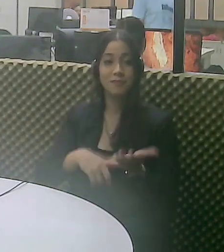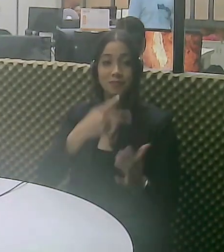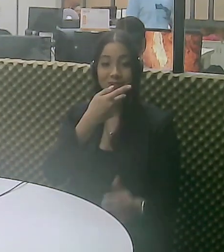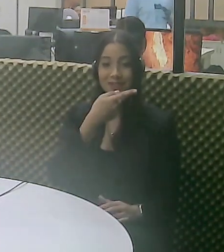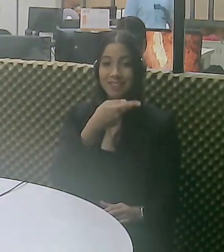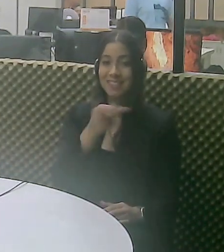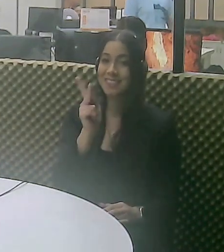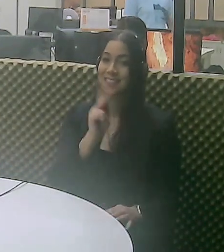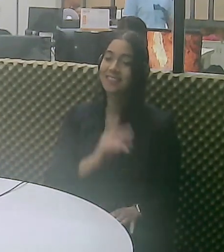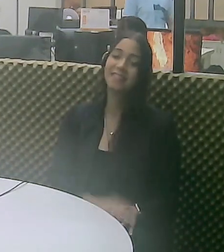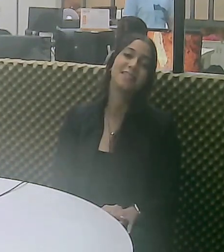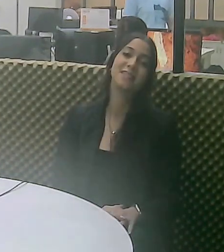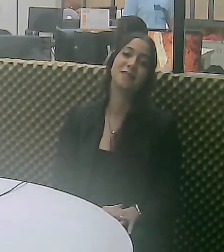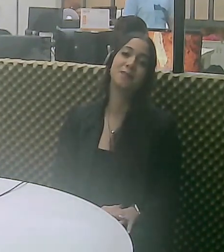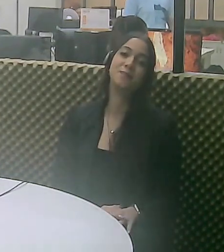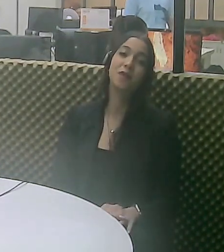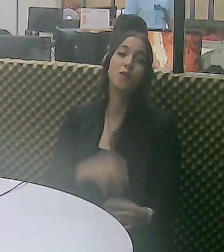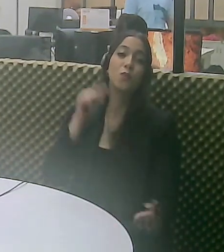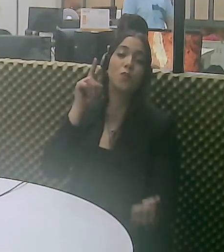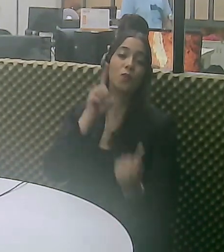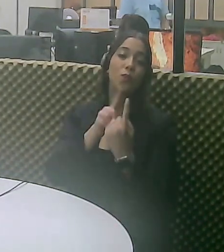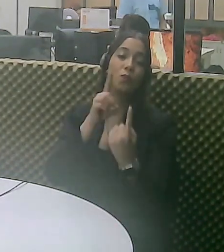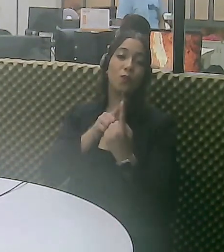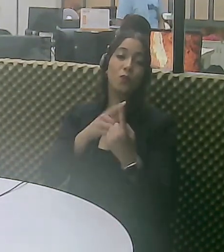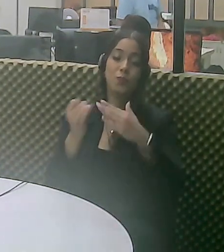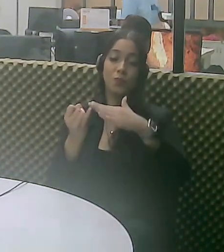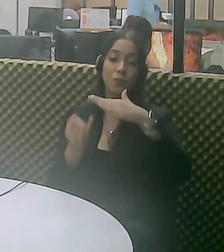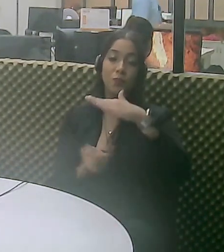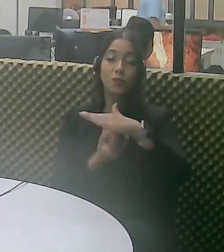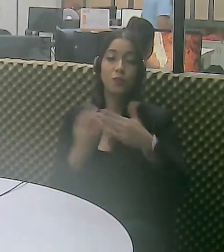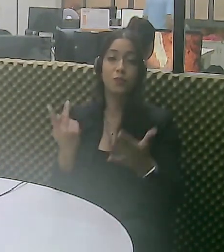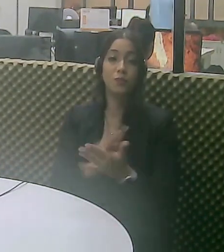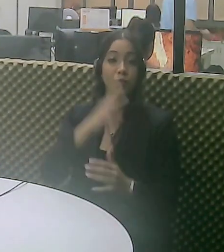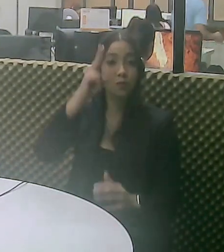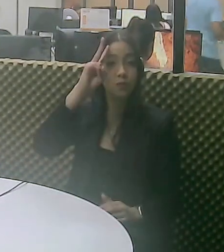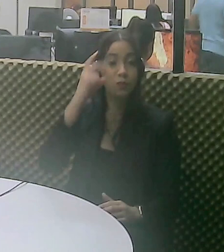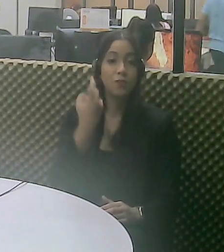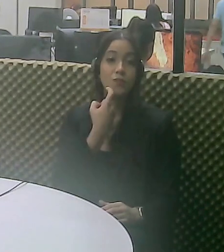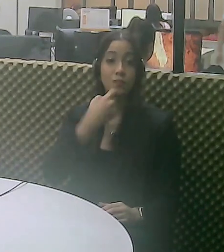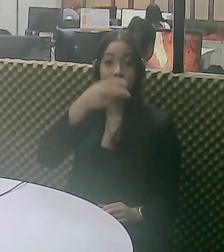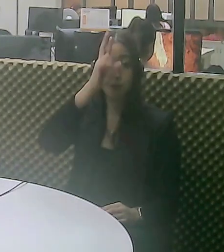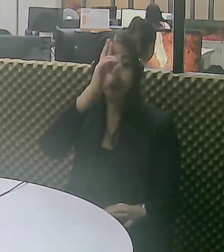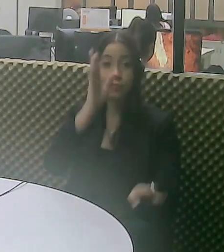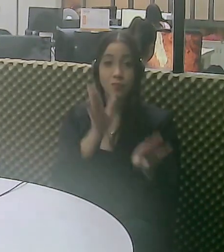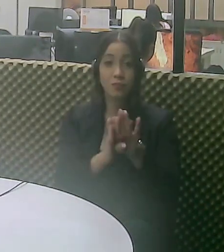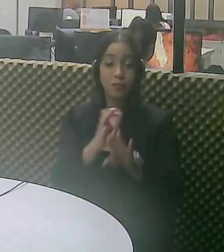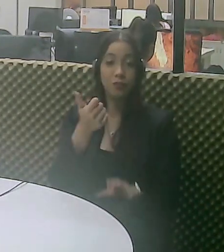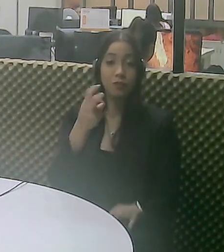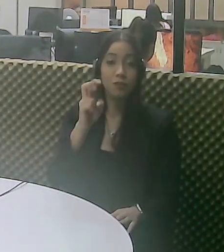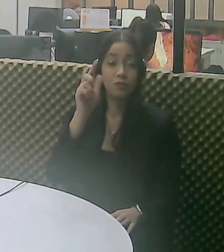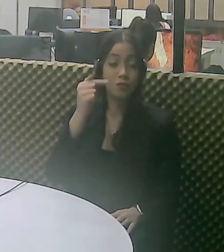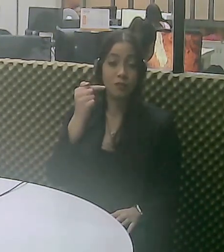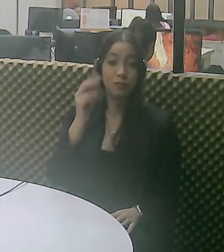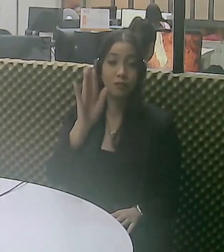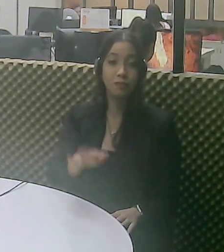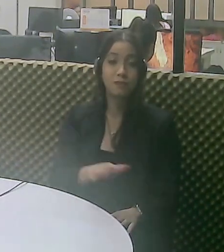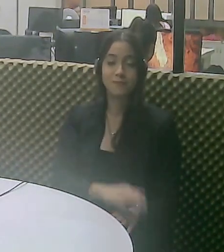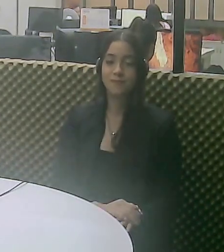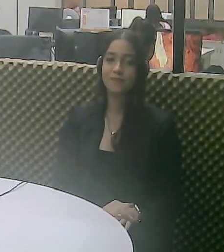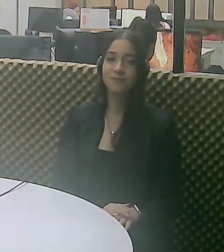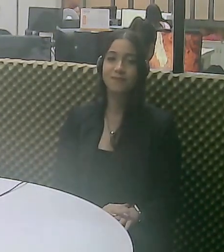3239-6700 e agendar a visita. O atendimento do Instituto ocorre de segunda a sexta, do meio-dia às 5 da tarde.